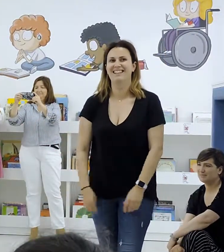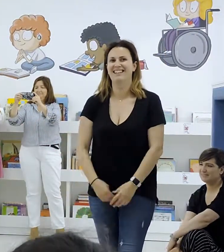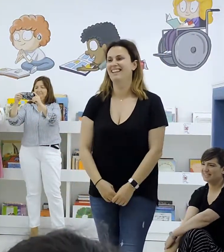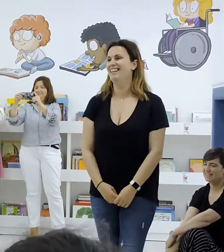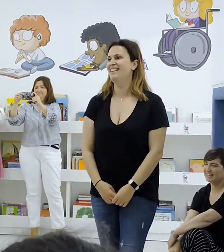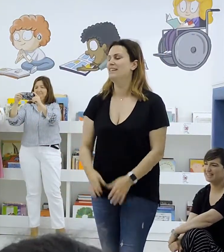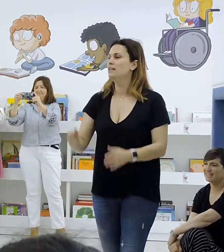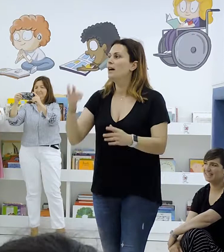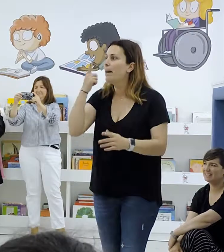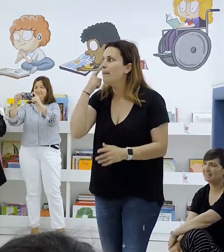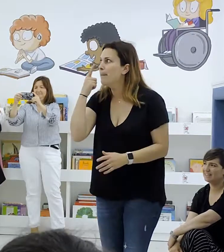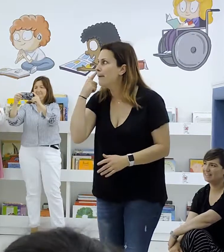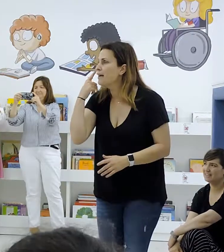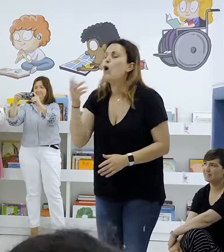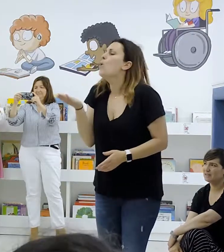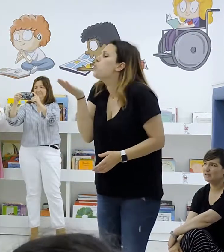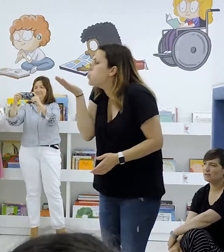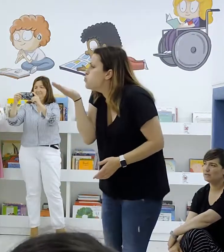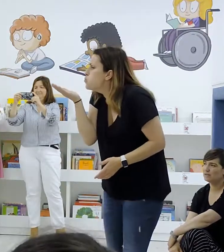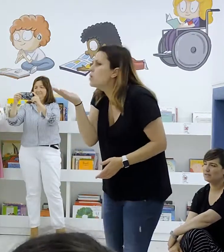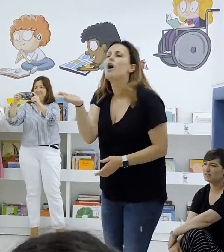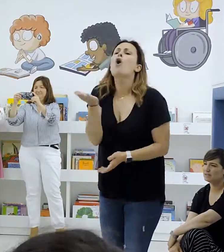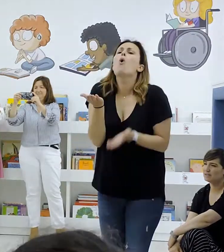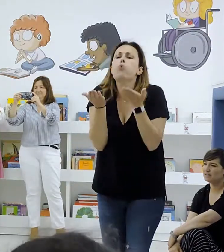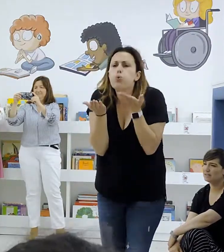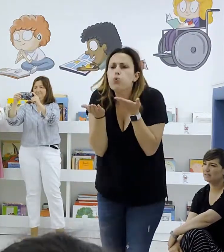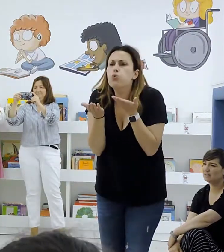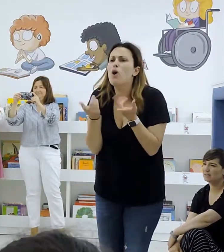Y vamos a ver, hay que soplar. Sopláis